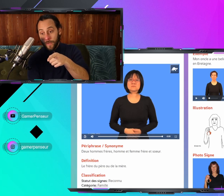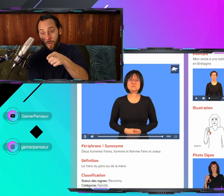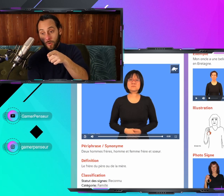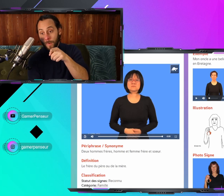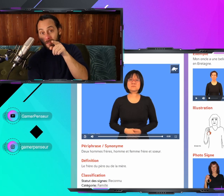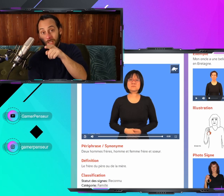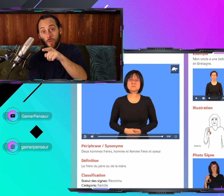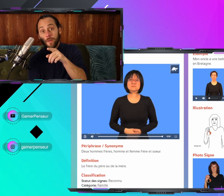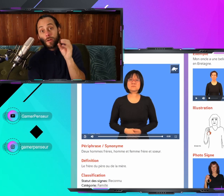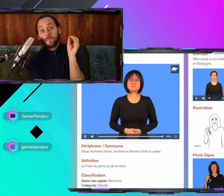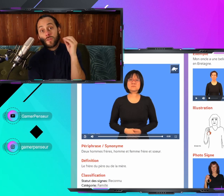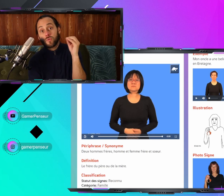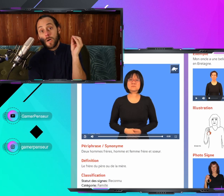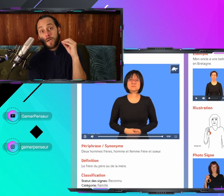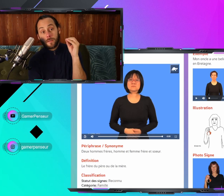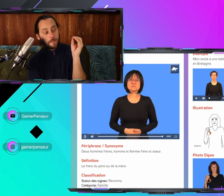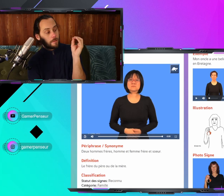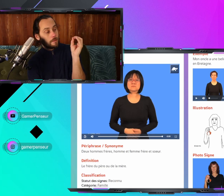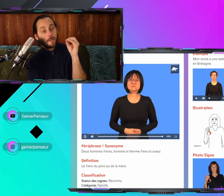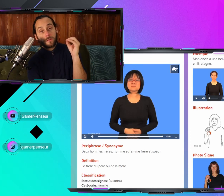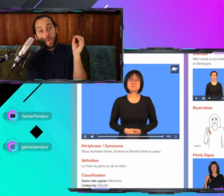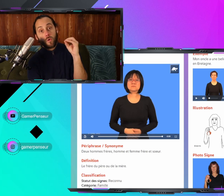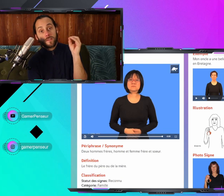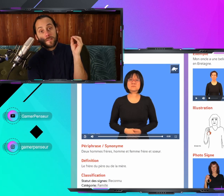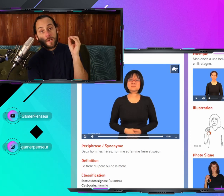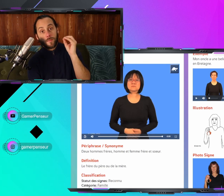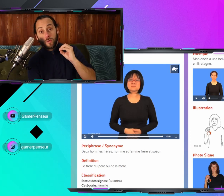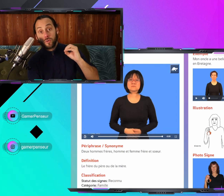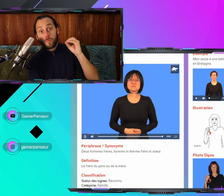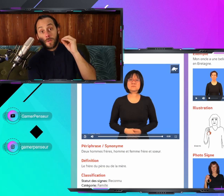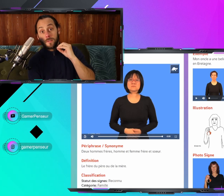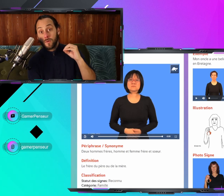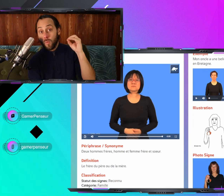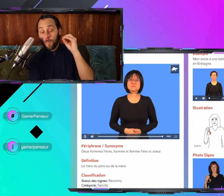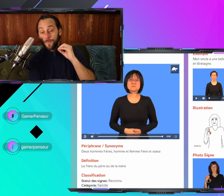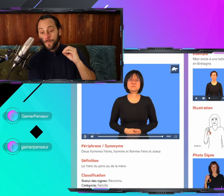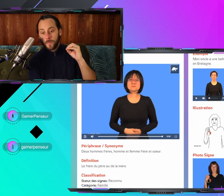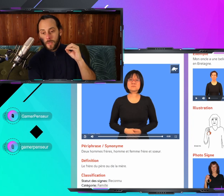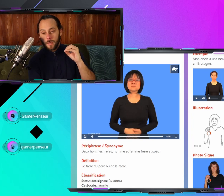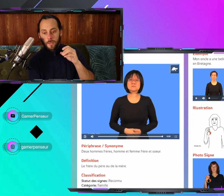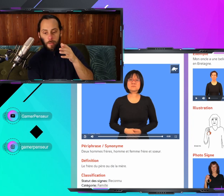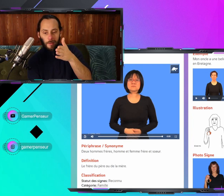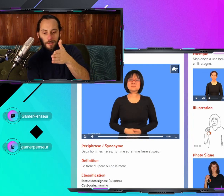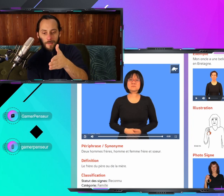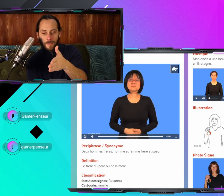le fait comme elle vient de le faire dans la vidéo, oncle c'est ça, puis octobre c'est rond.